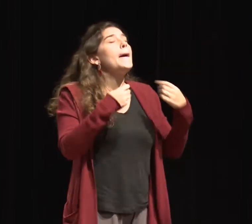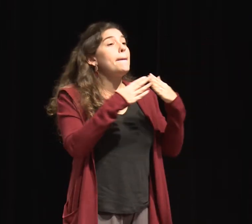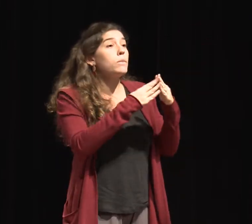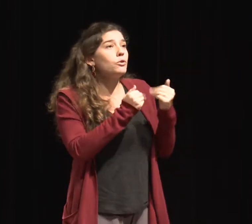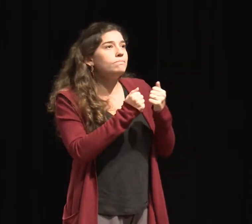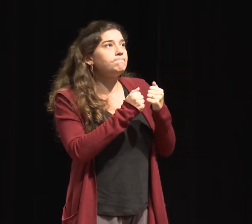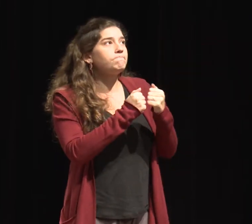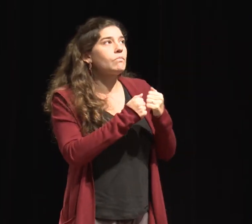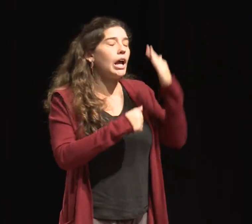E